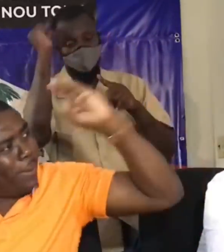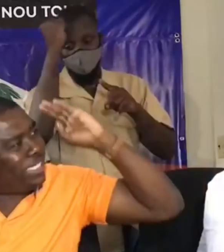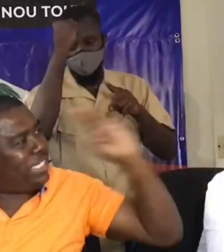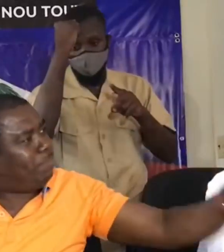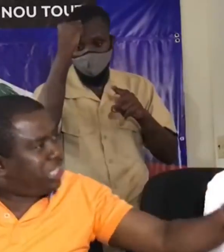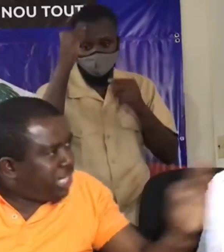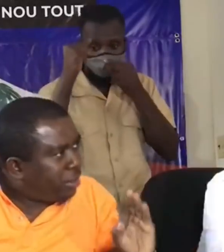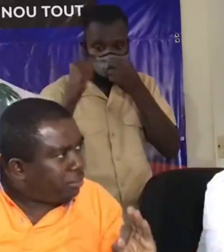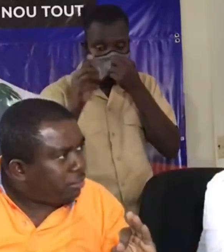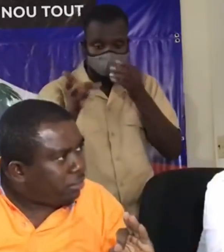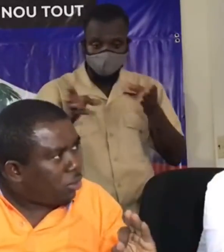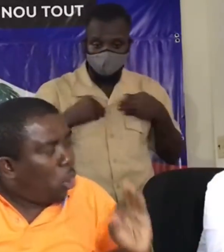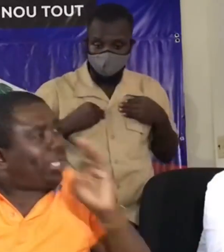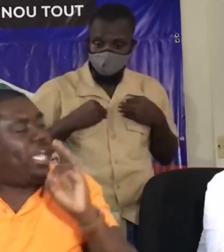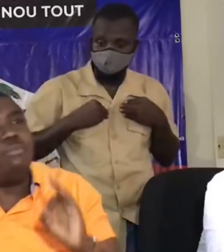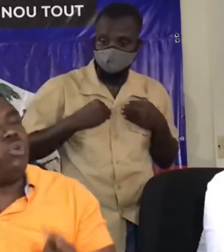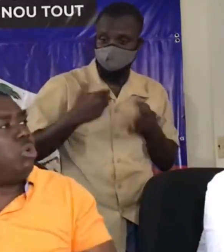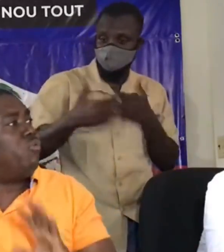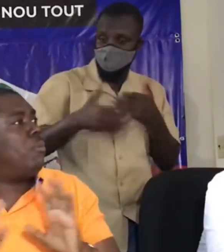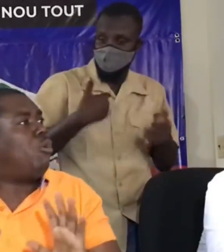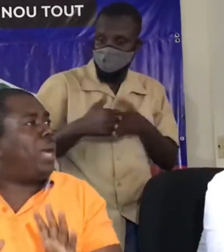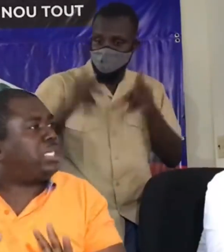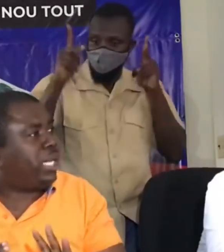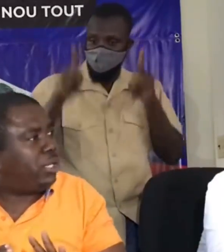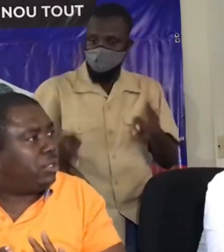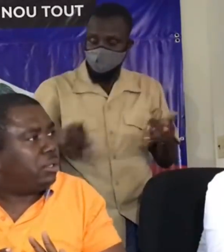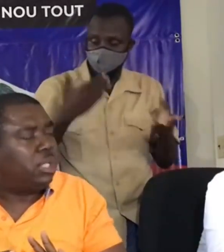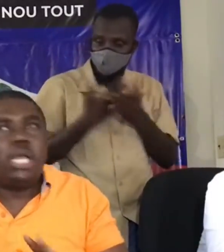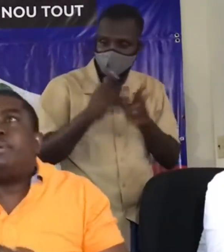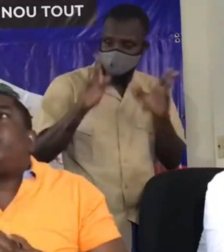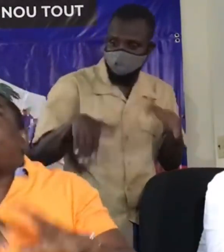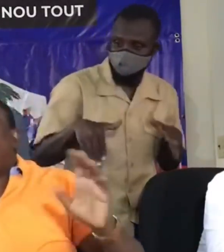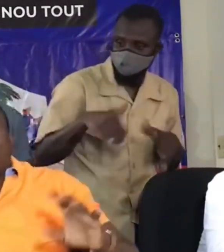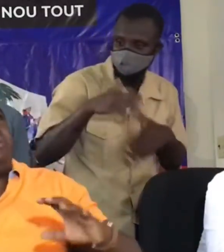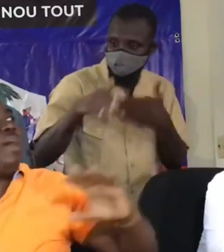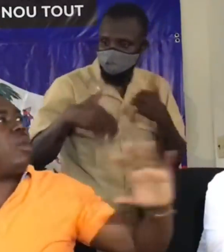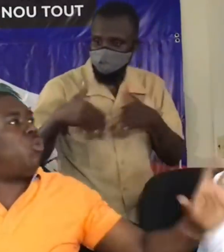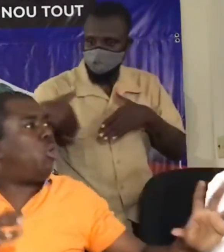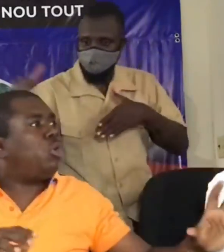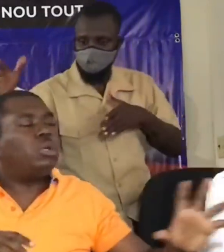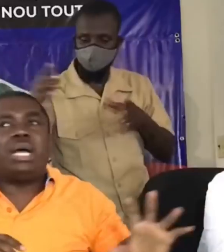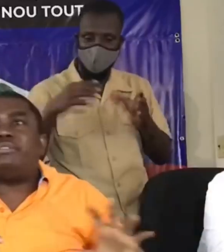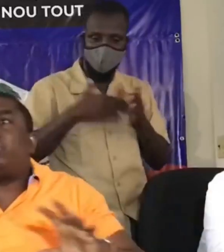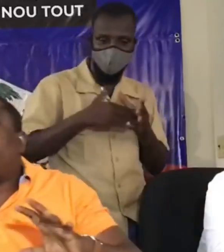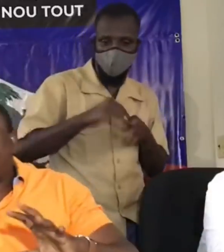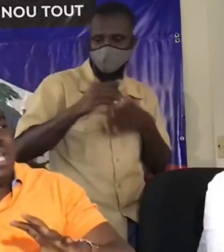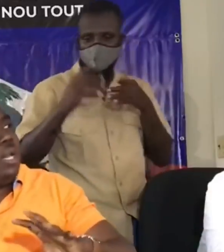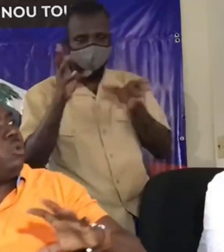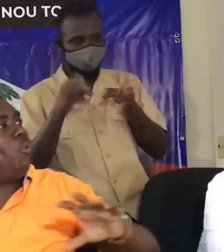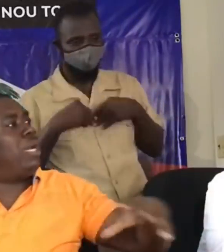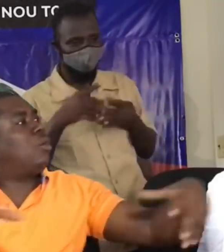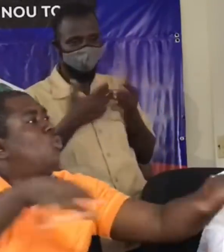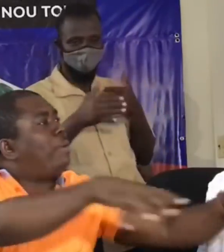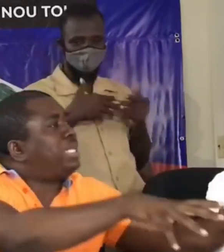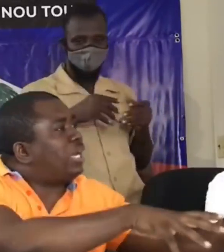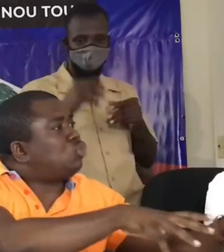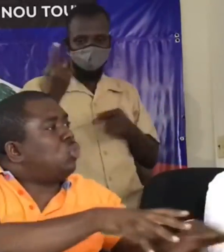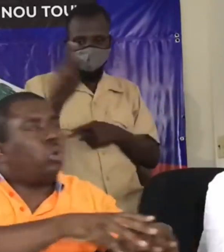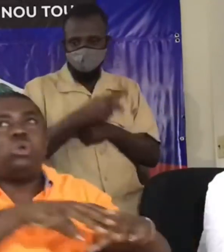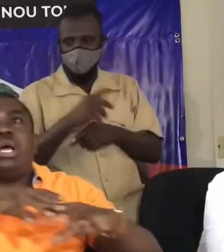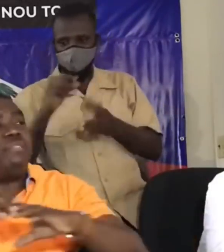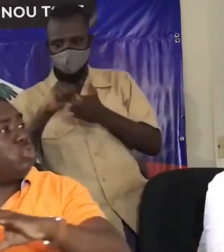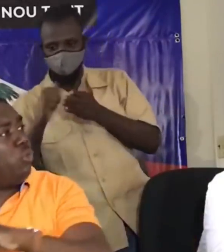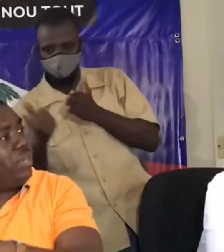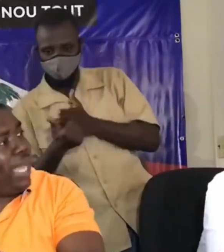Nous pas accepter. Aucun monde levant bon matin. Et puis pour d'autres, on va faire accord avec Jovenel, on va dans la